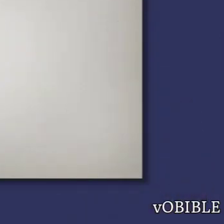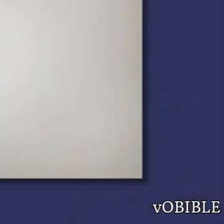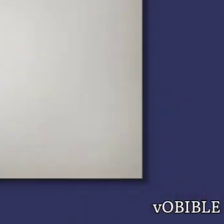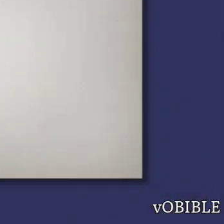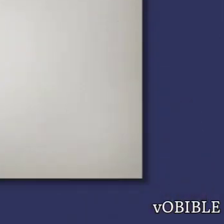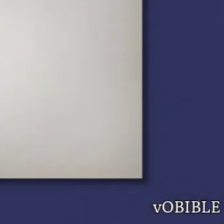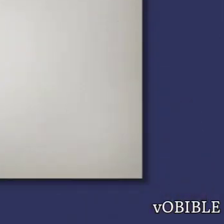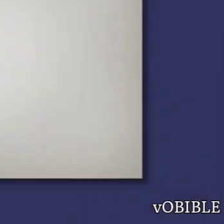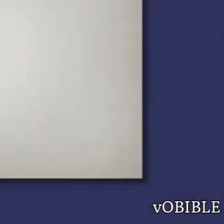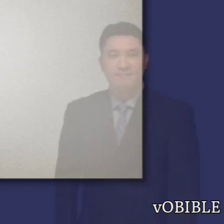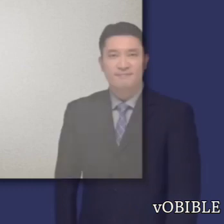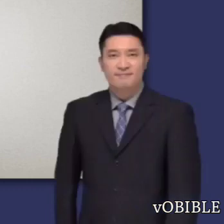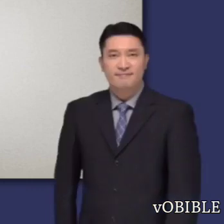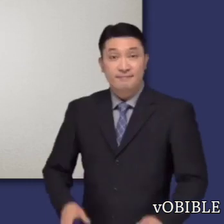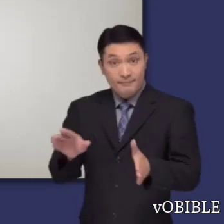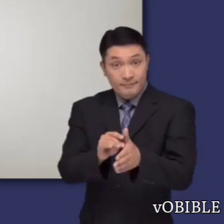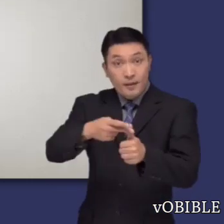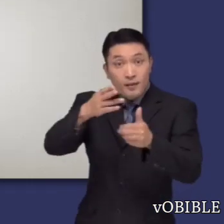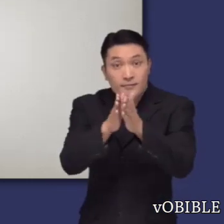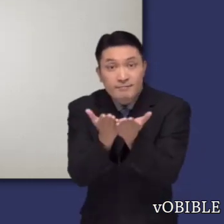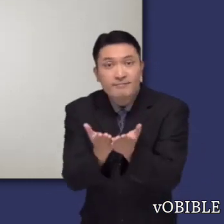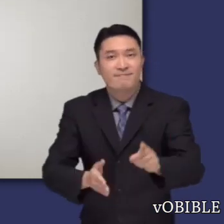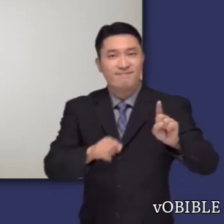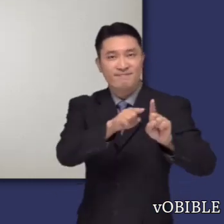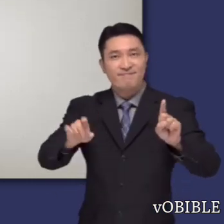帖撒罗尼迦后书一共有三章。